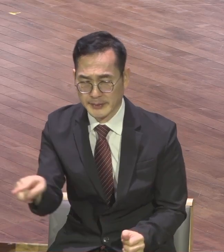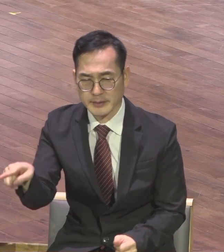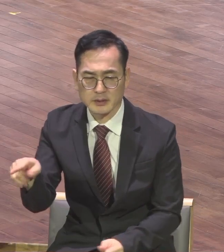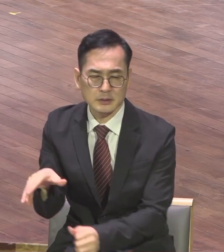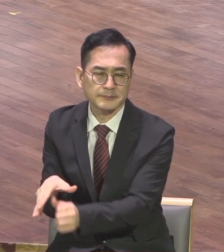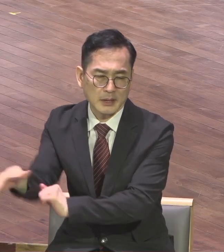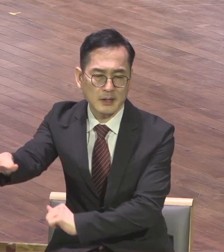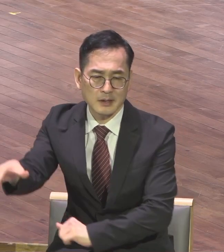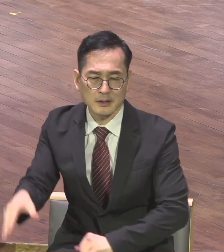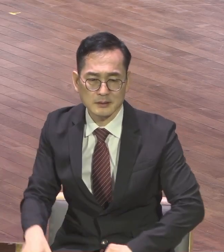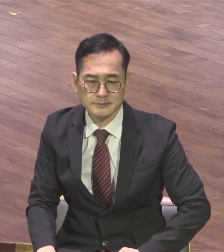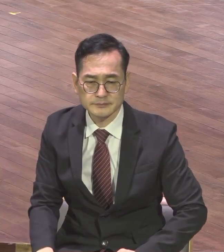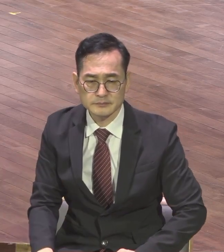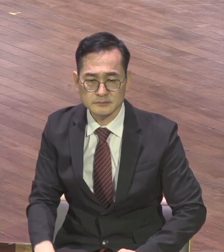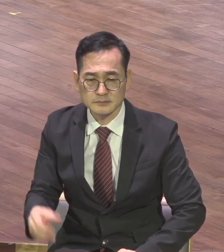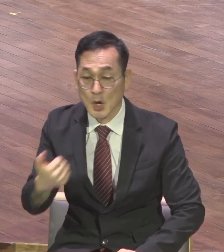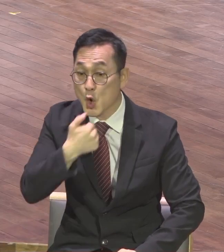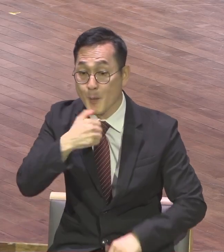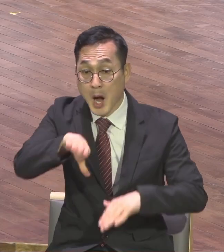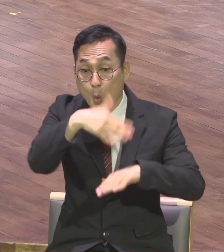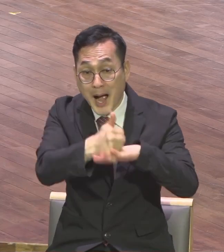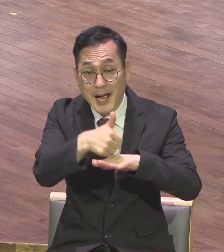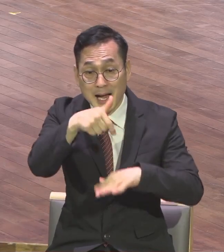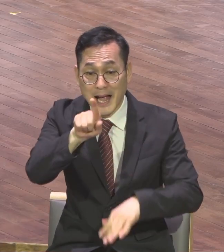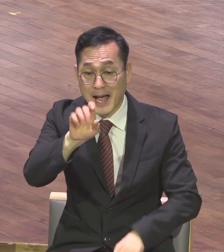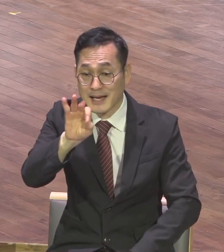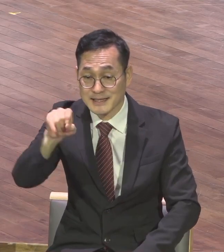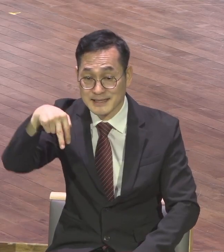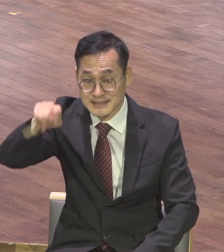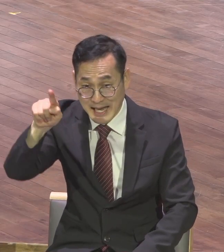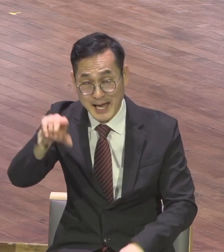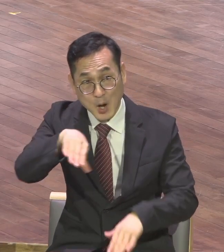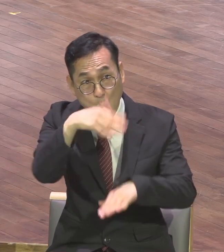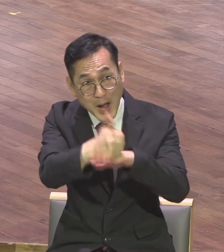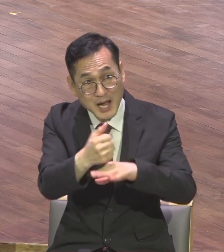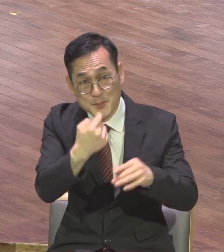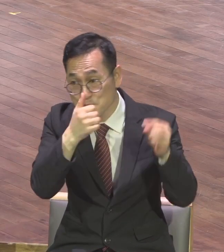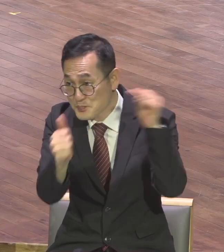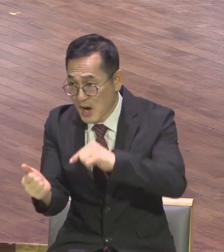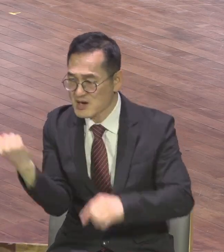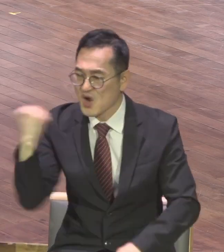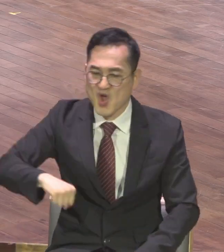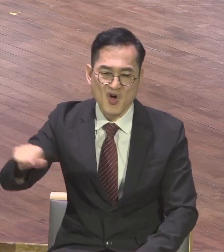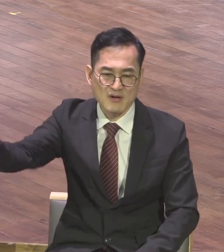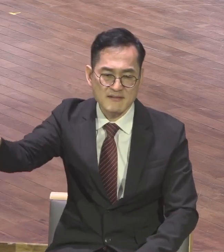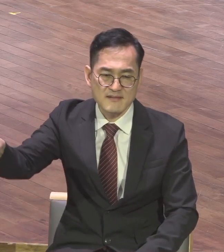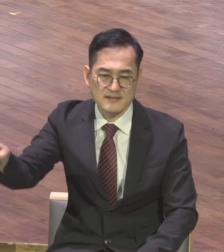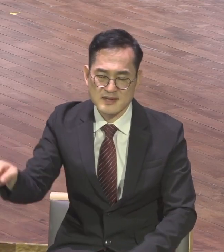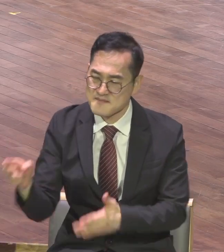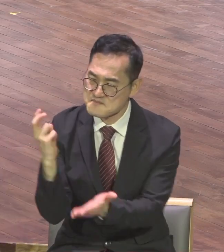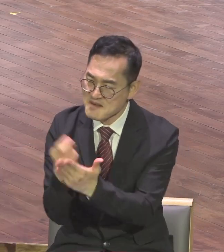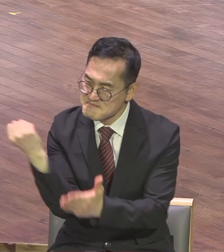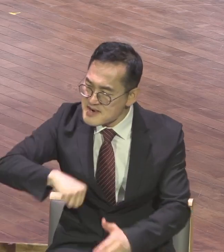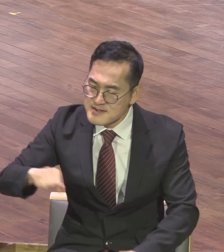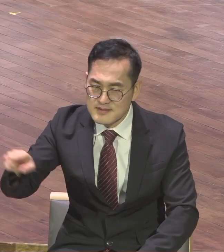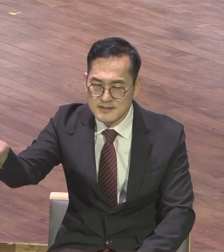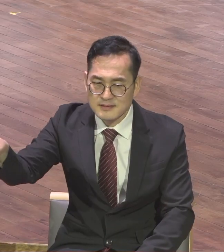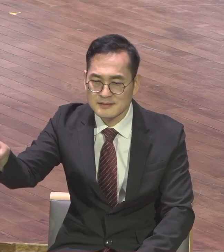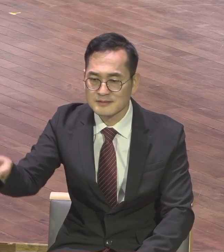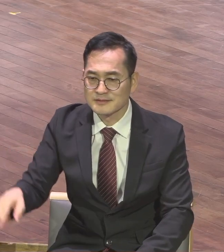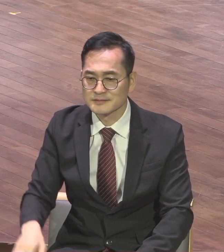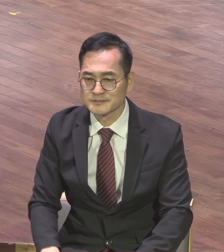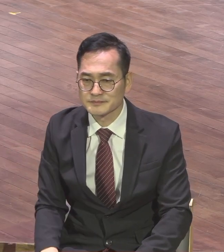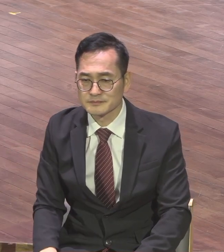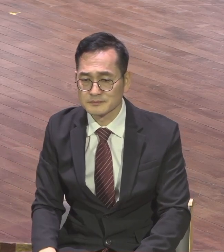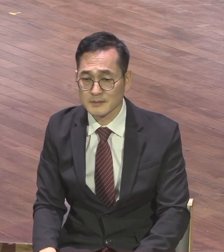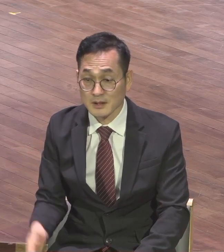로마 황제 가이사의 명령을 거역하는 사람들이다. 그런데 다른 한편으로 보면 3주간 걸쳐 바울이 전한